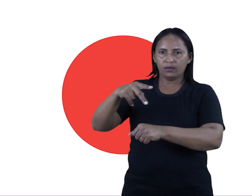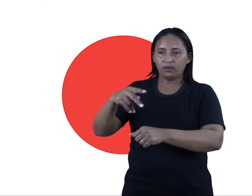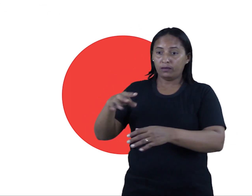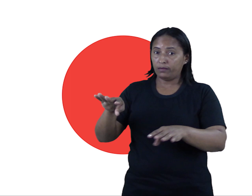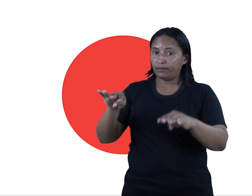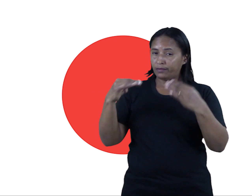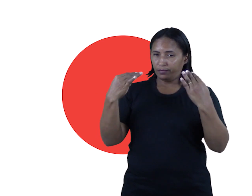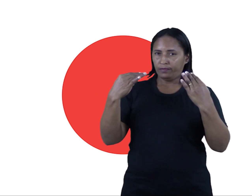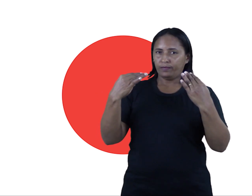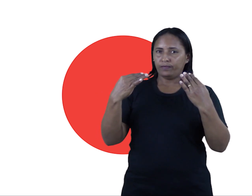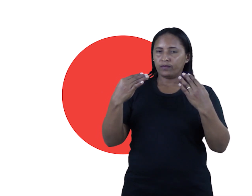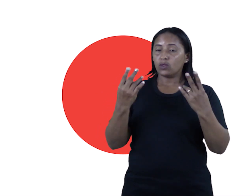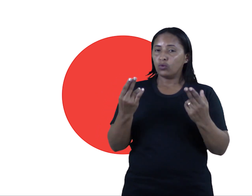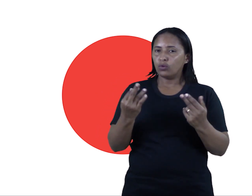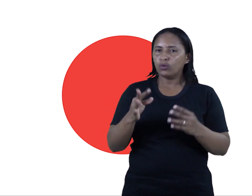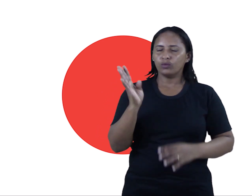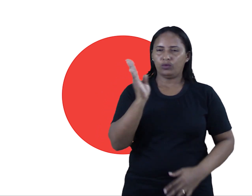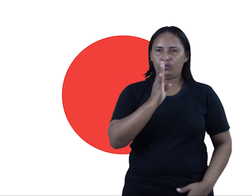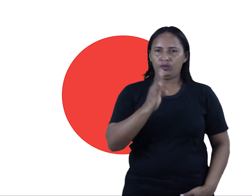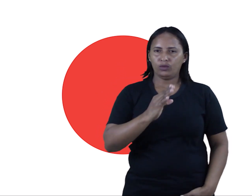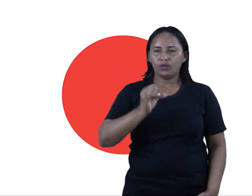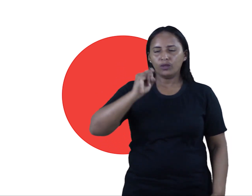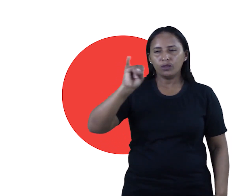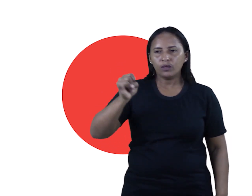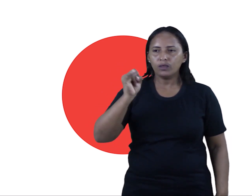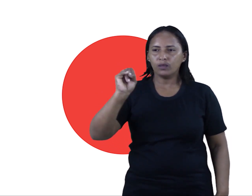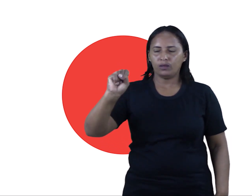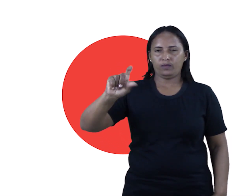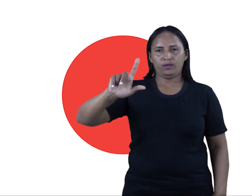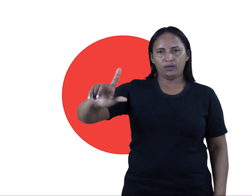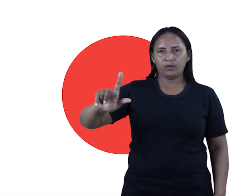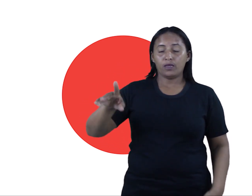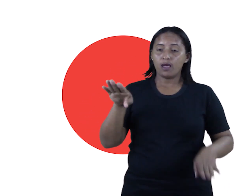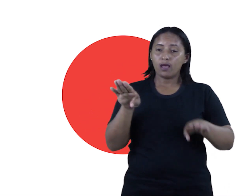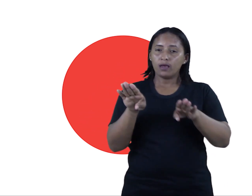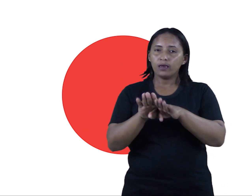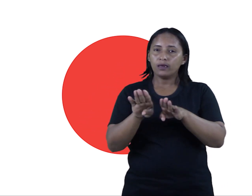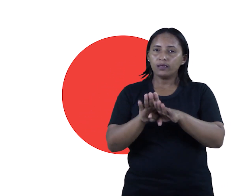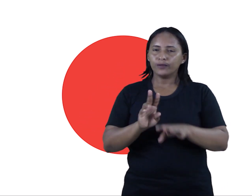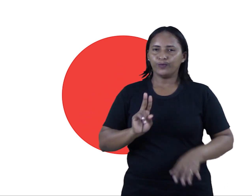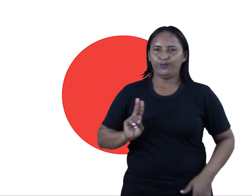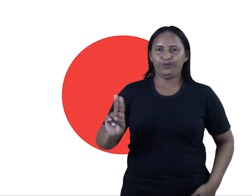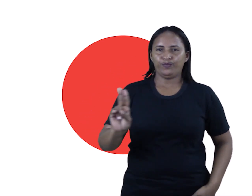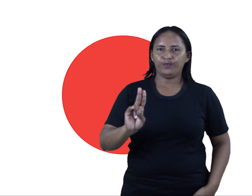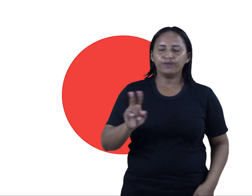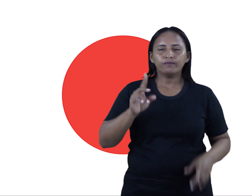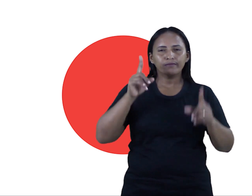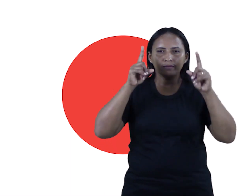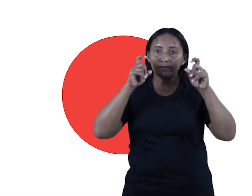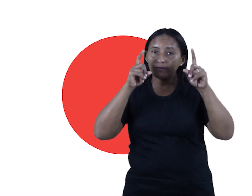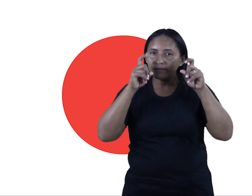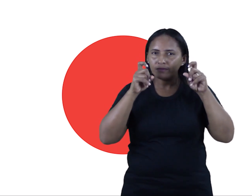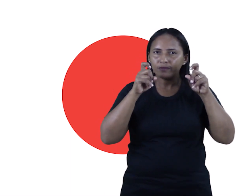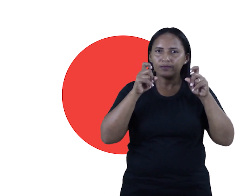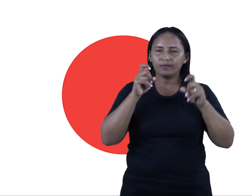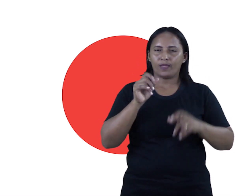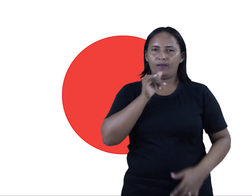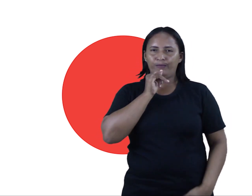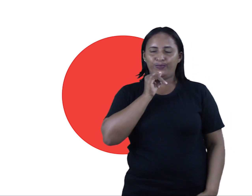Mas atenção, assim como no Brasil, a JSL também usa as expressões faciais, e aí